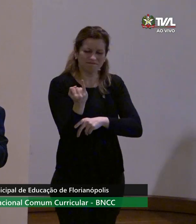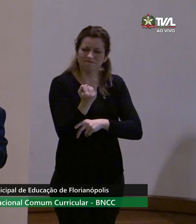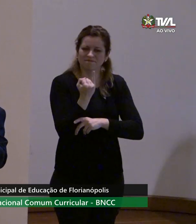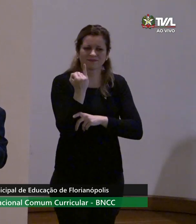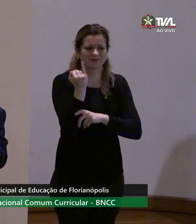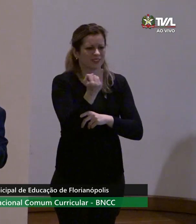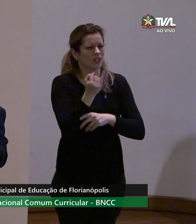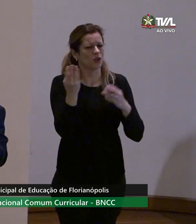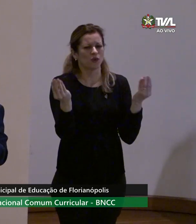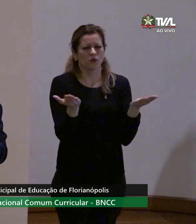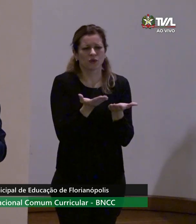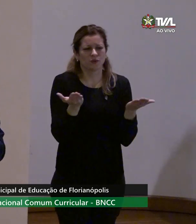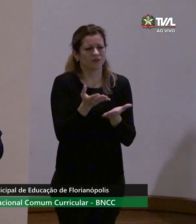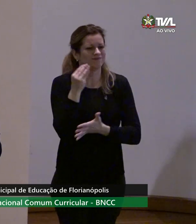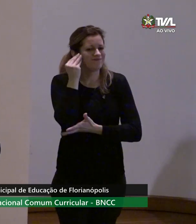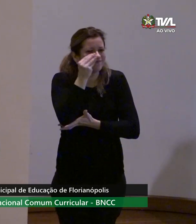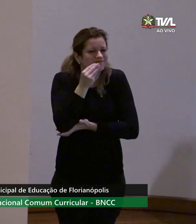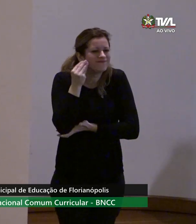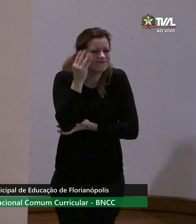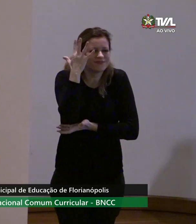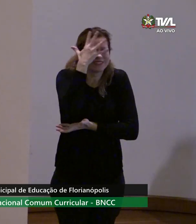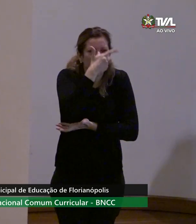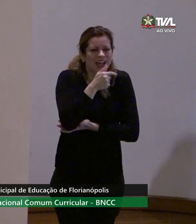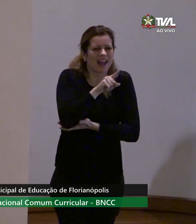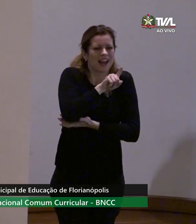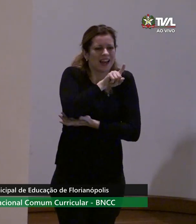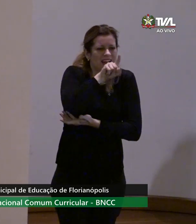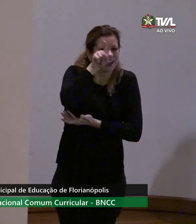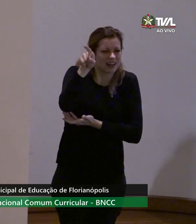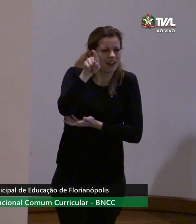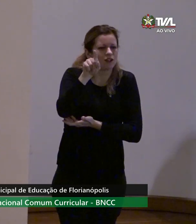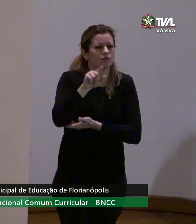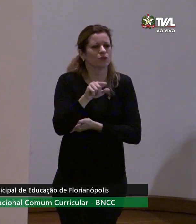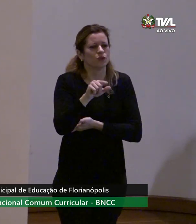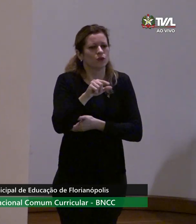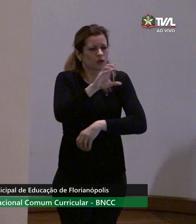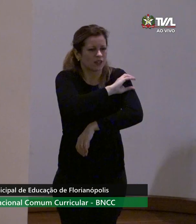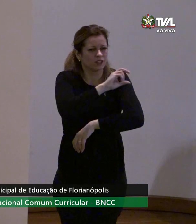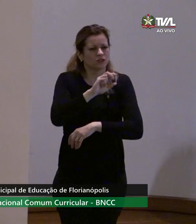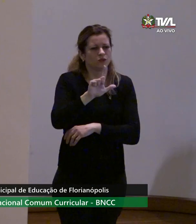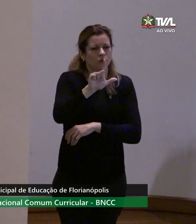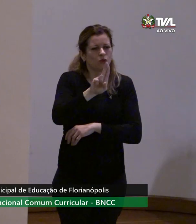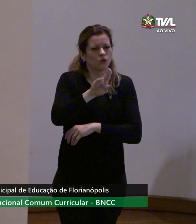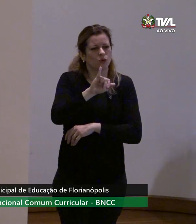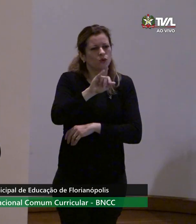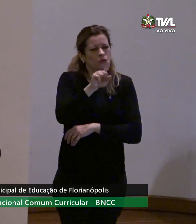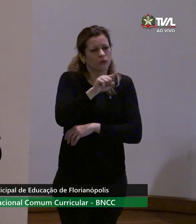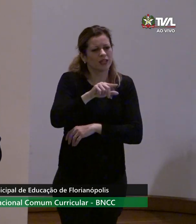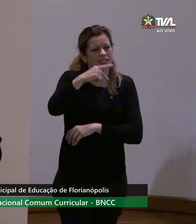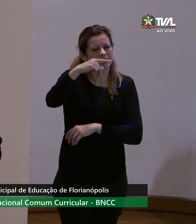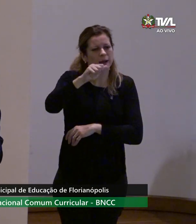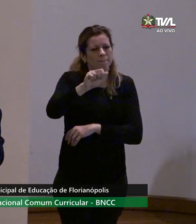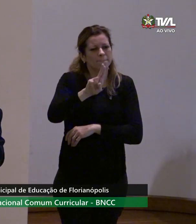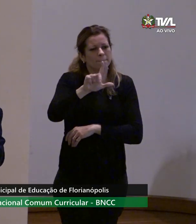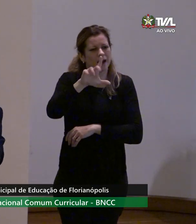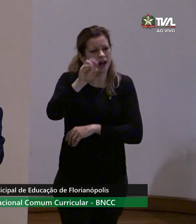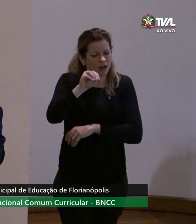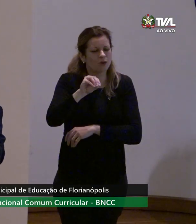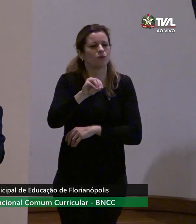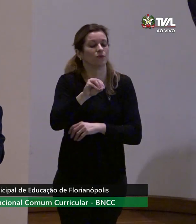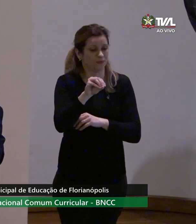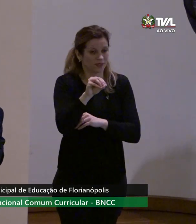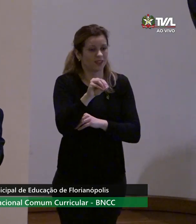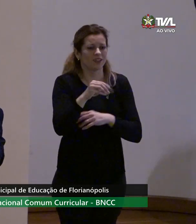experiência linda lá no luz e no Santinho onde Aquela